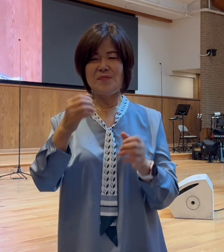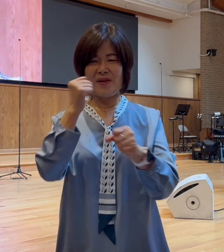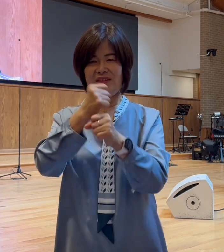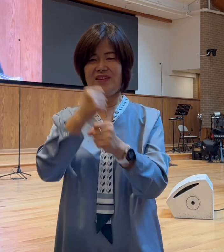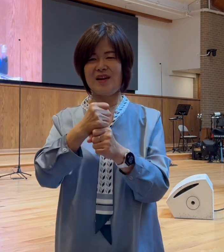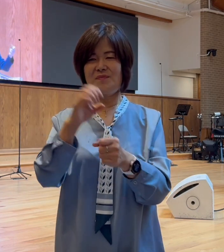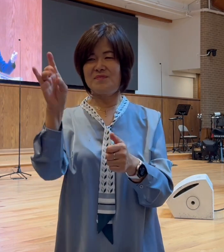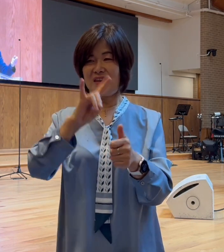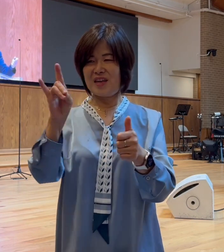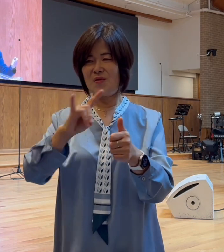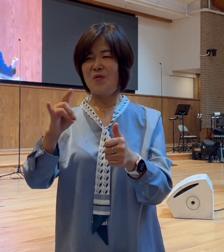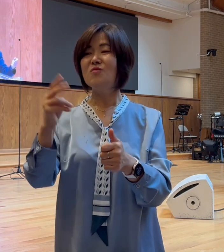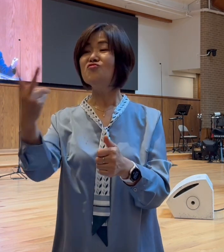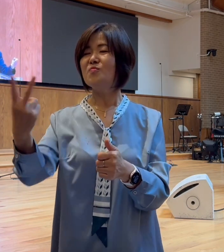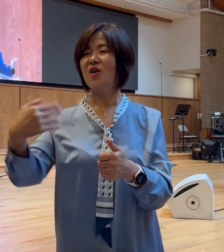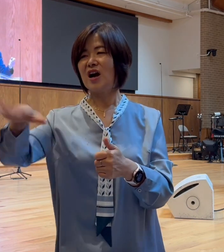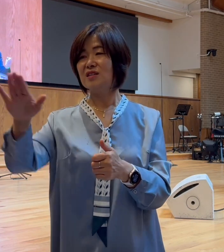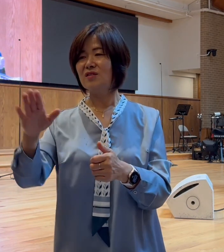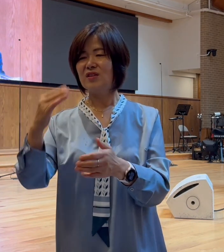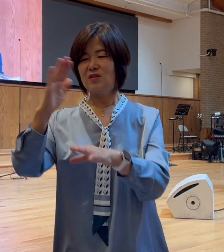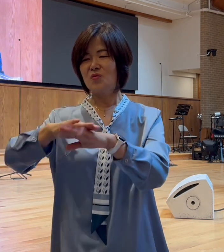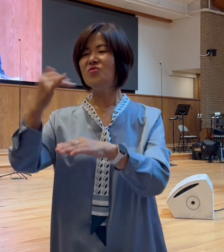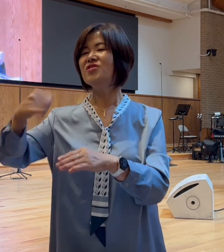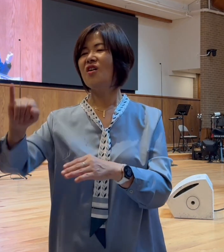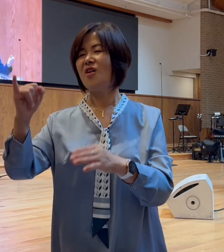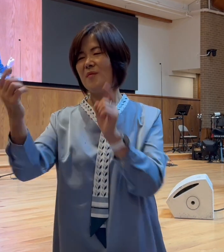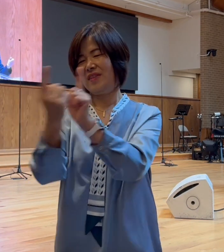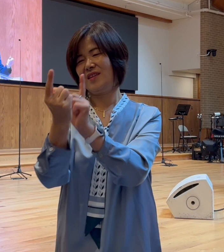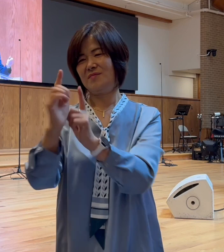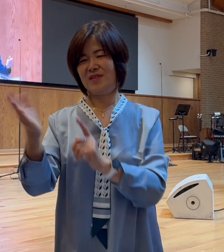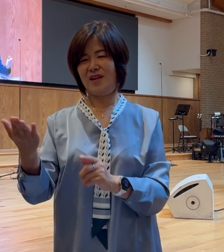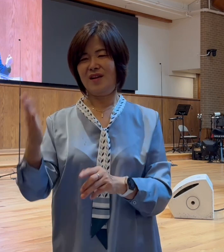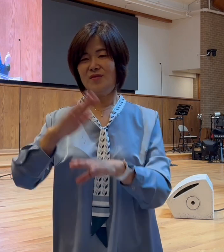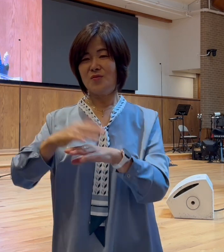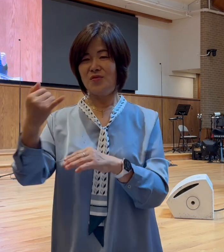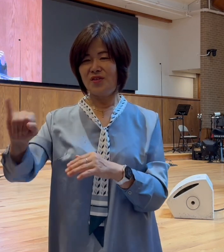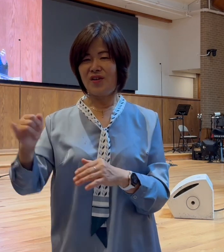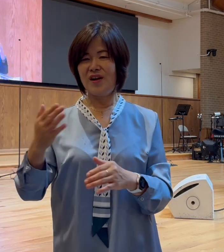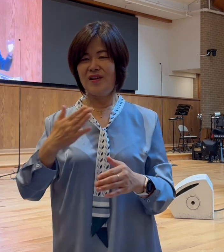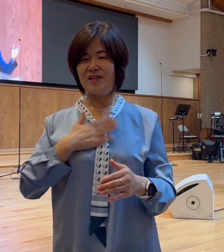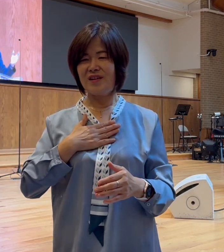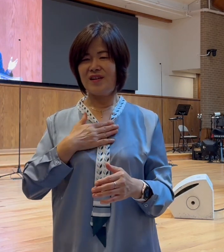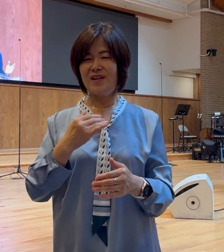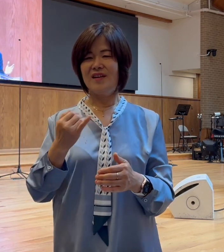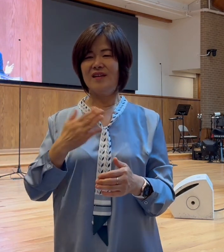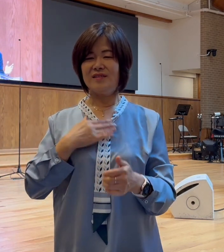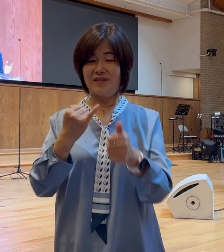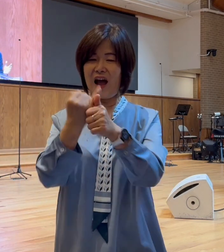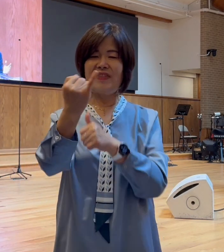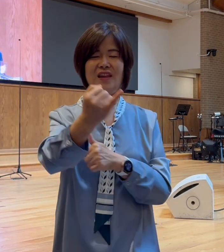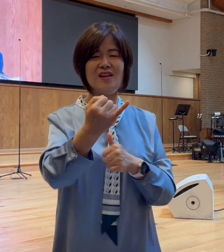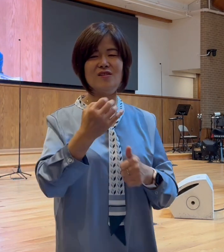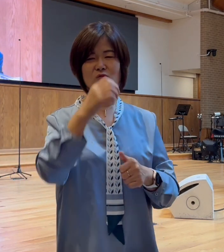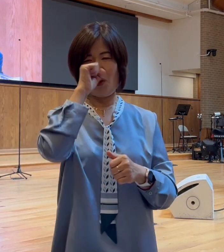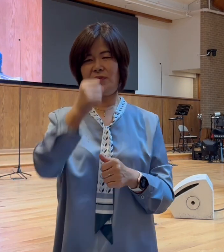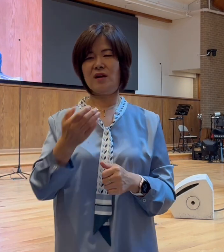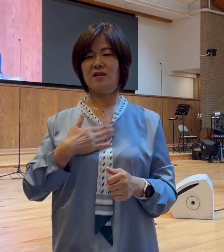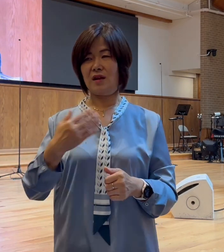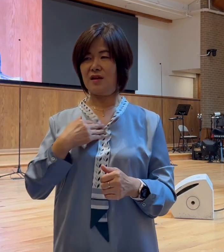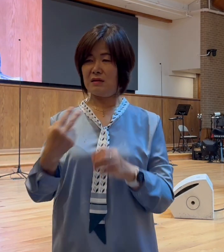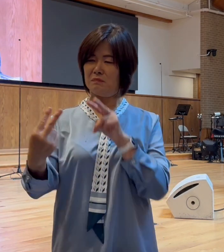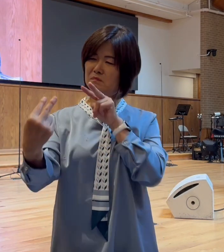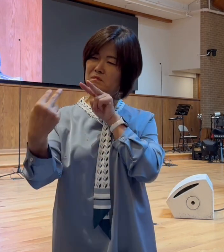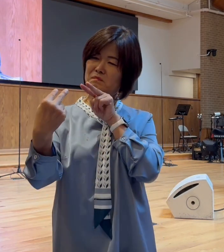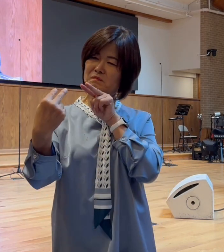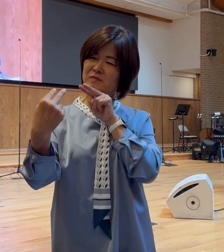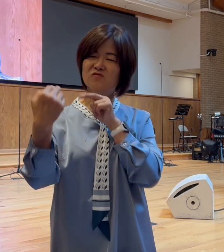핑계로 2번씩 갑니다. 가면은 손녀가 제 아내를 엄청 좋아합니다. 근데 저는 한참 봅니다.